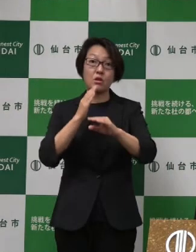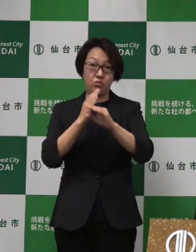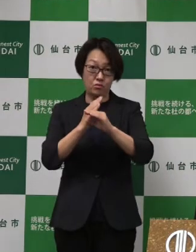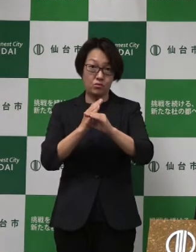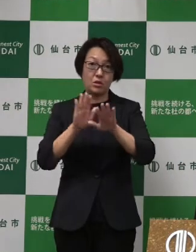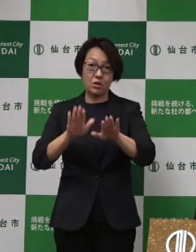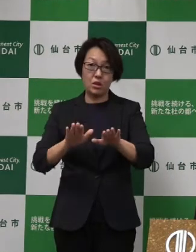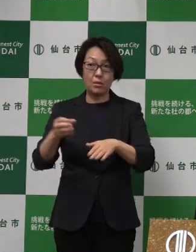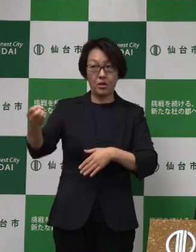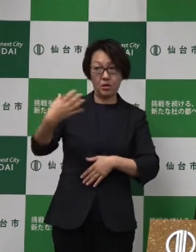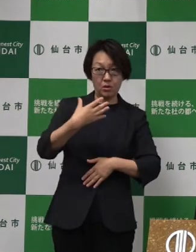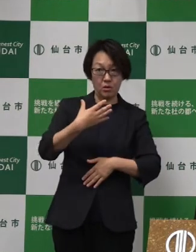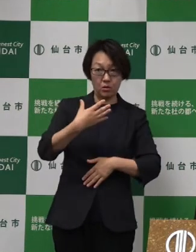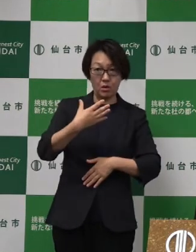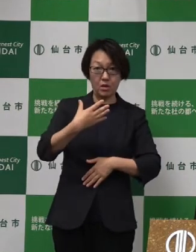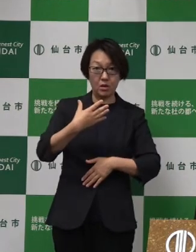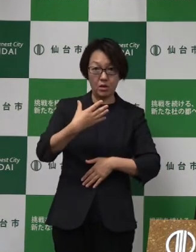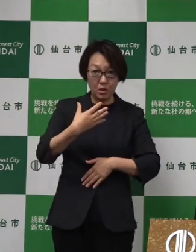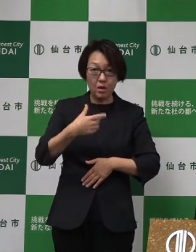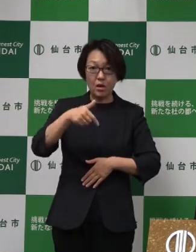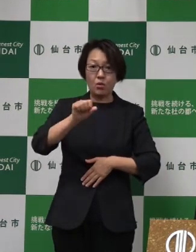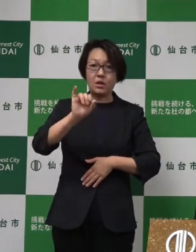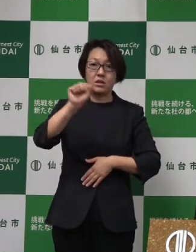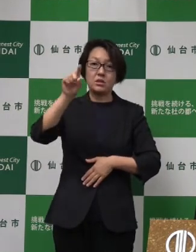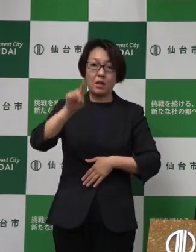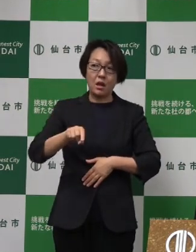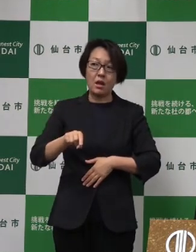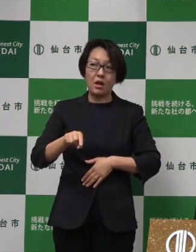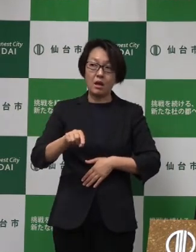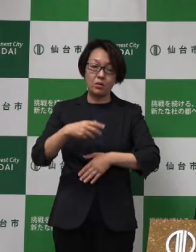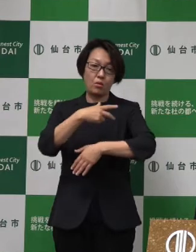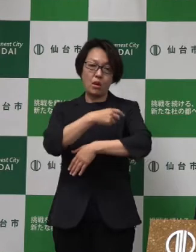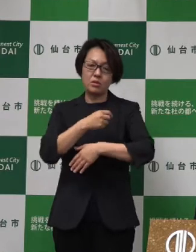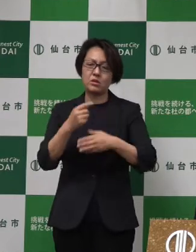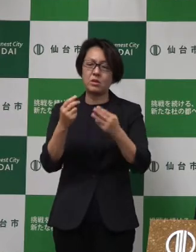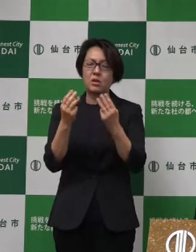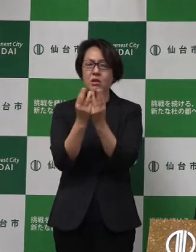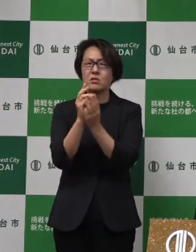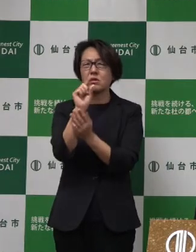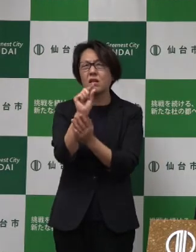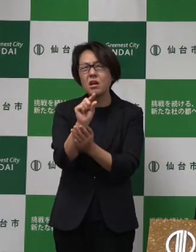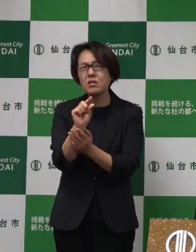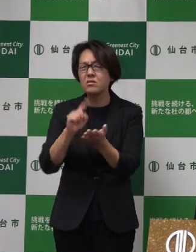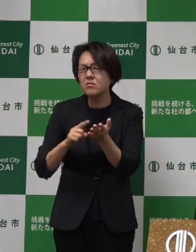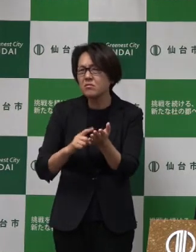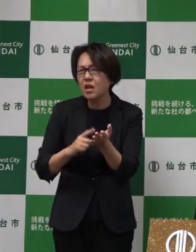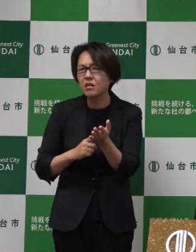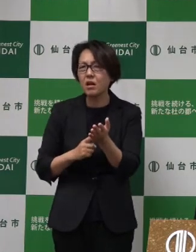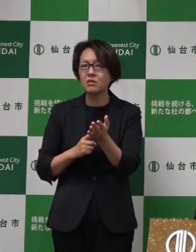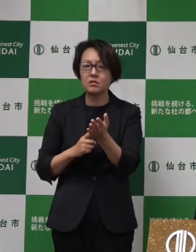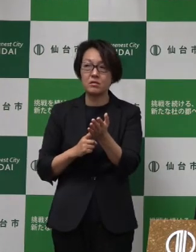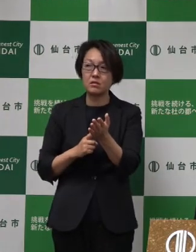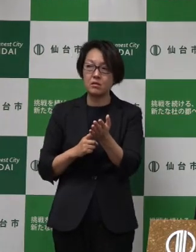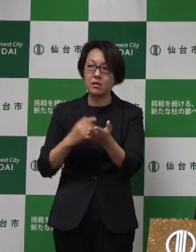指摘があって、少しファイザー製のワクチンが先細りしているのではないかということですけれども、とはいえ